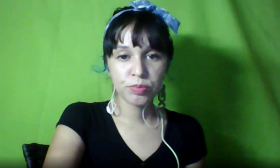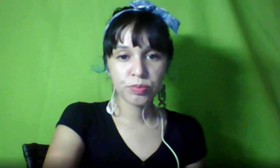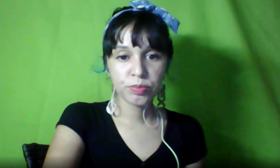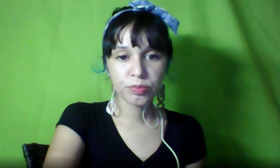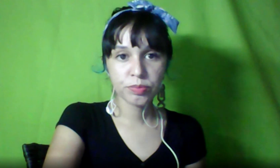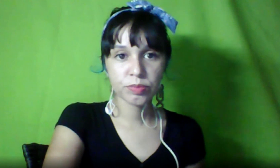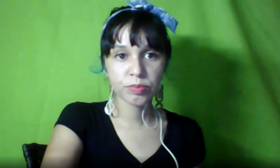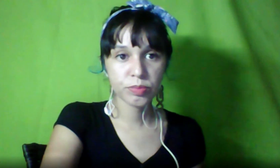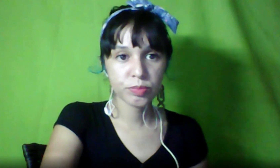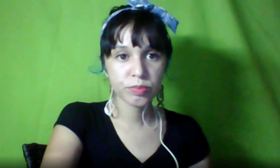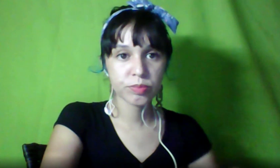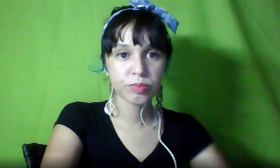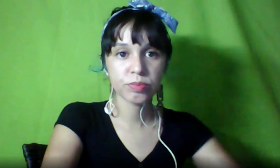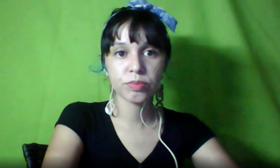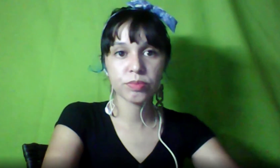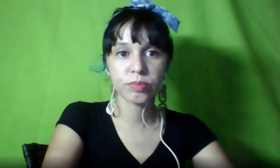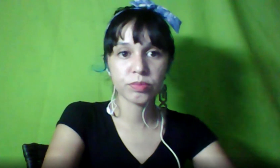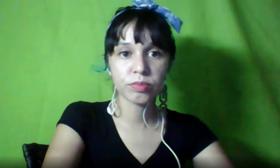minutinho.